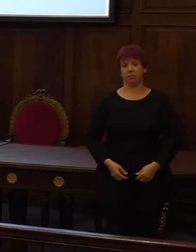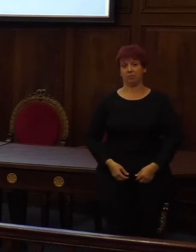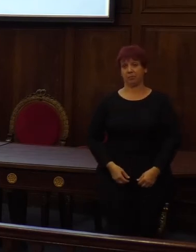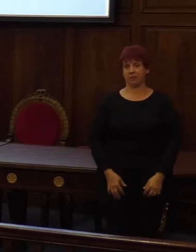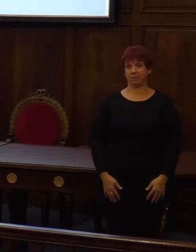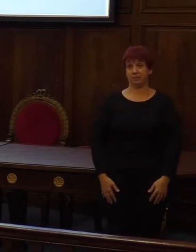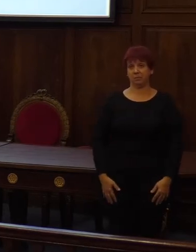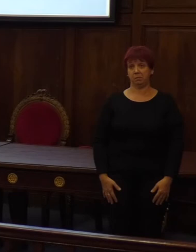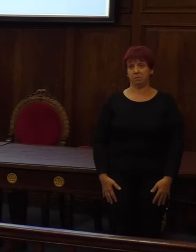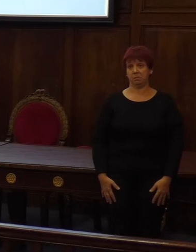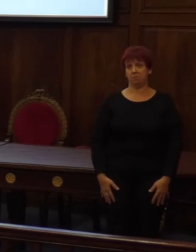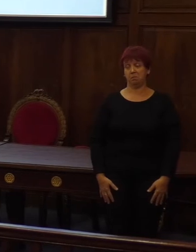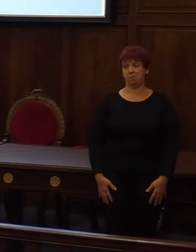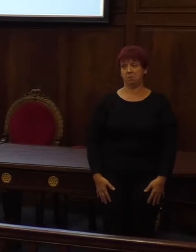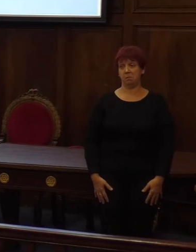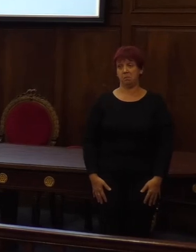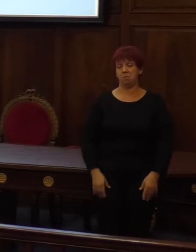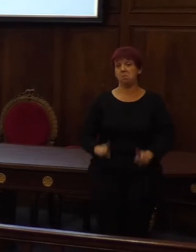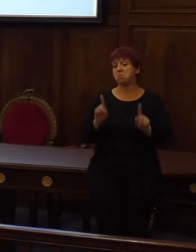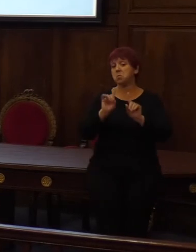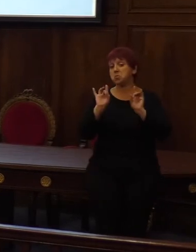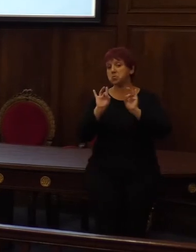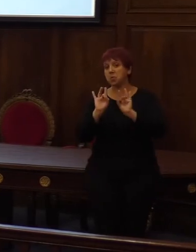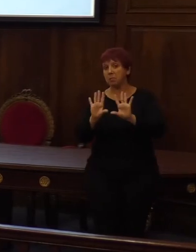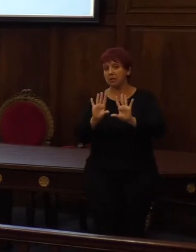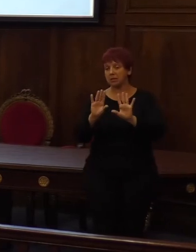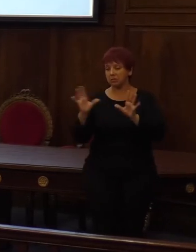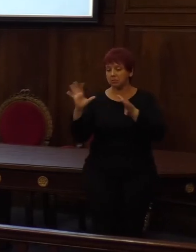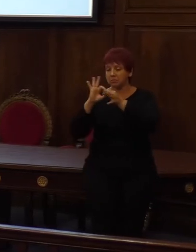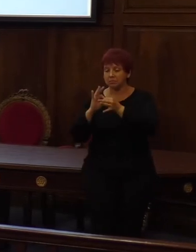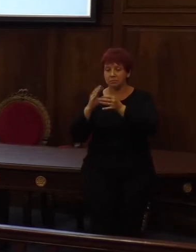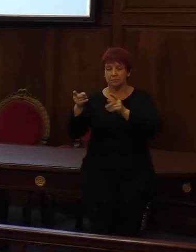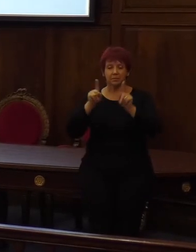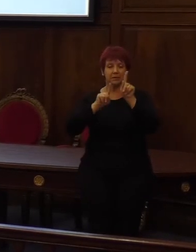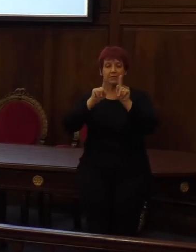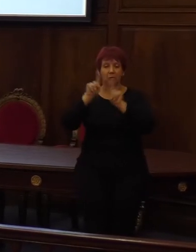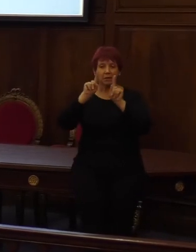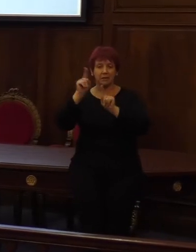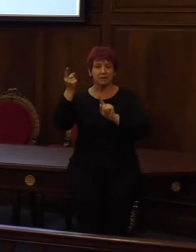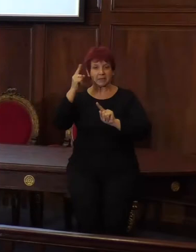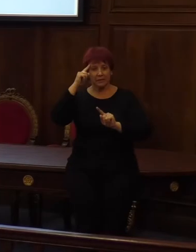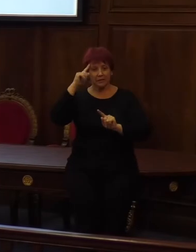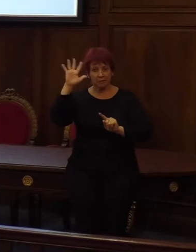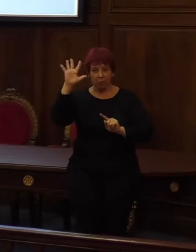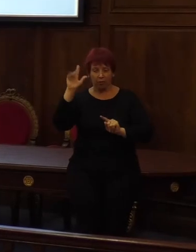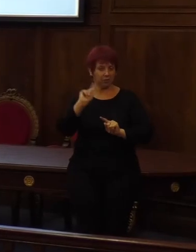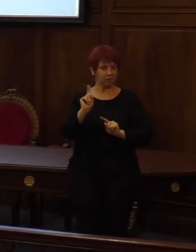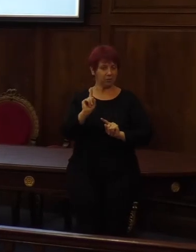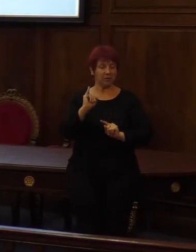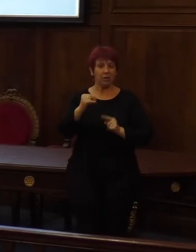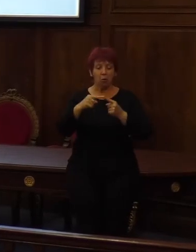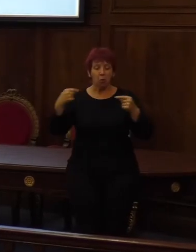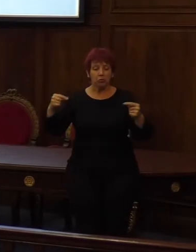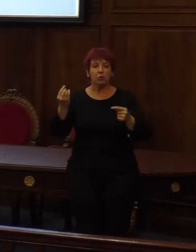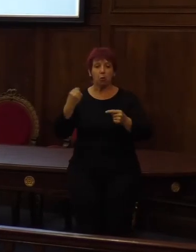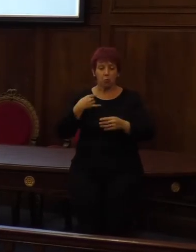que no solamente se asocia a la Facultad de Psicología, pero que habla también de nuestros desafíos. Construir